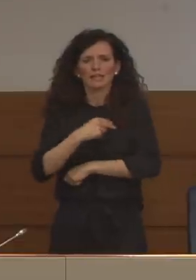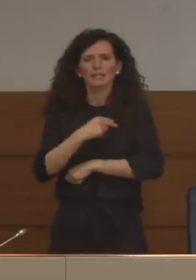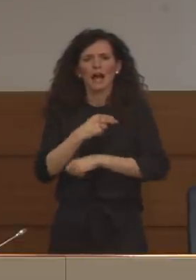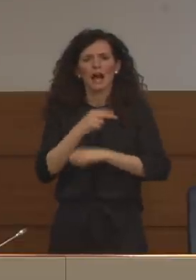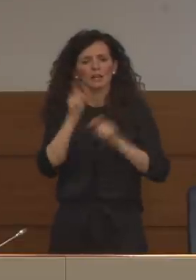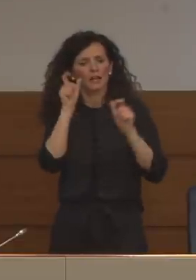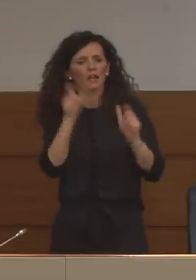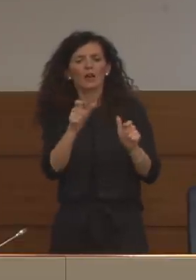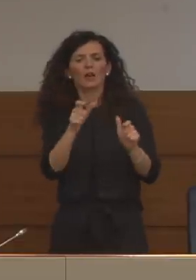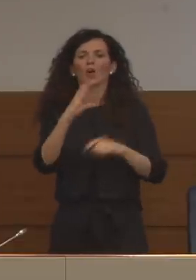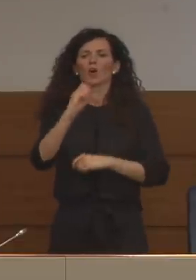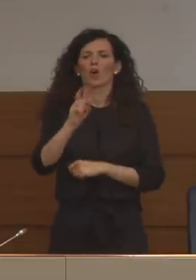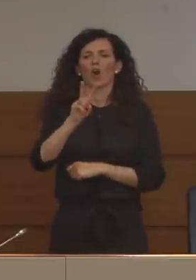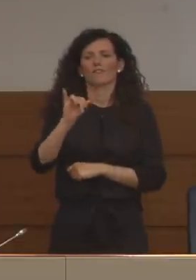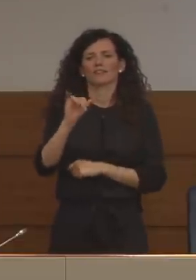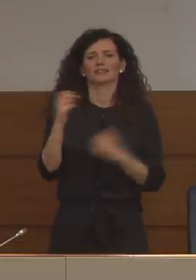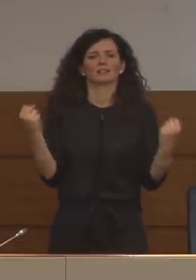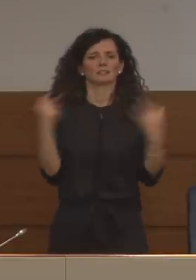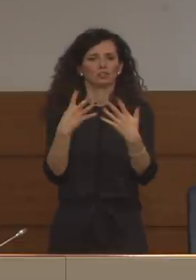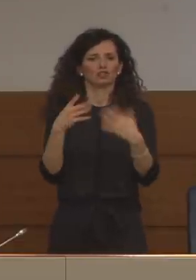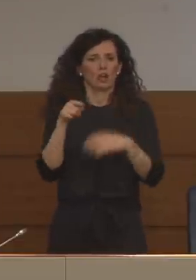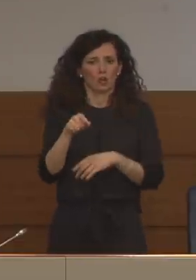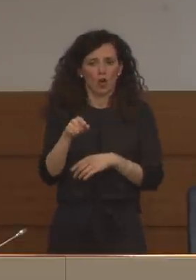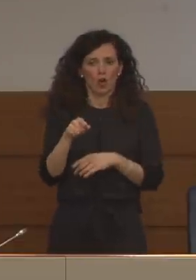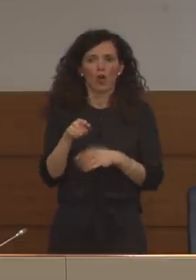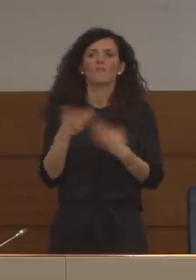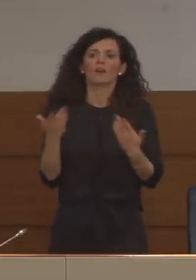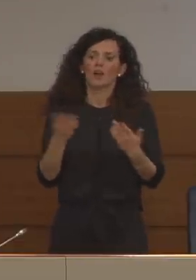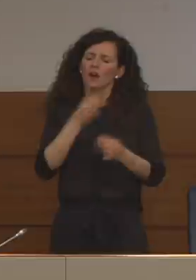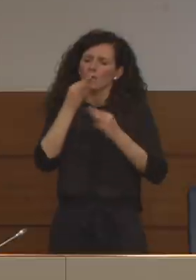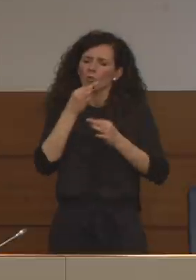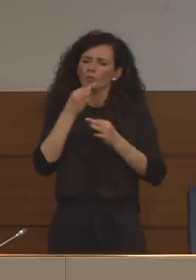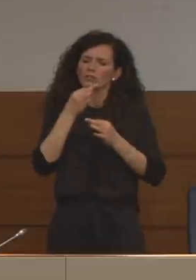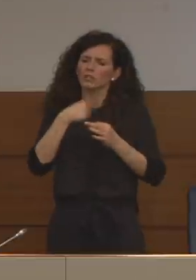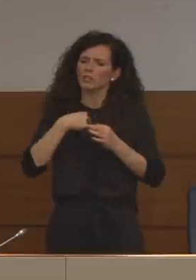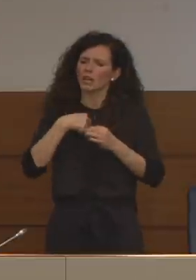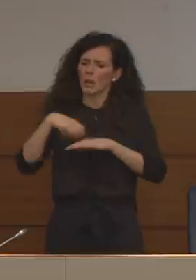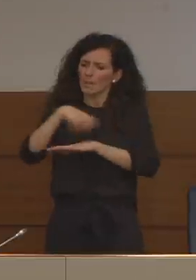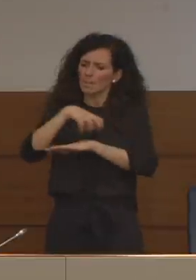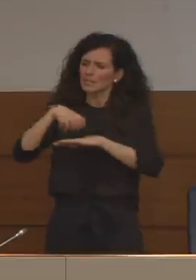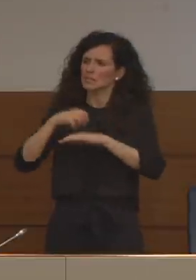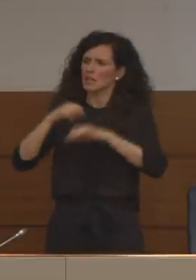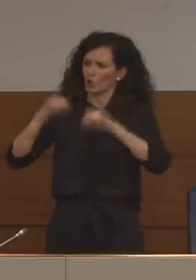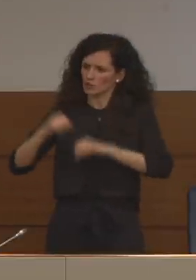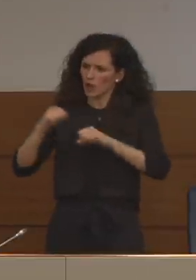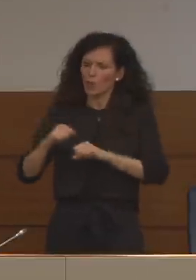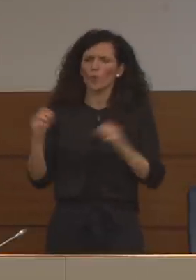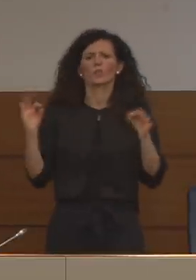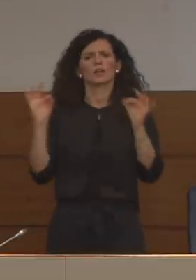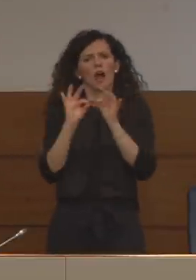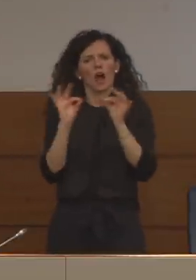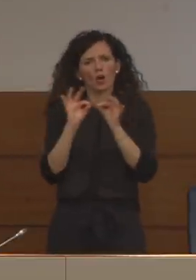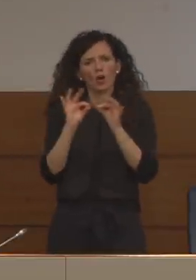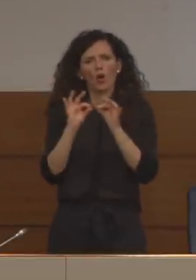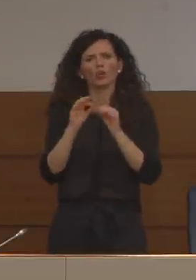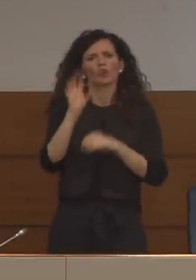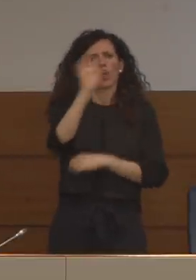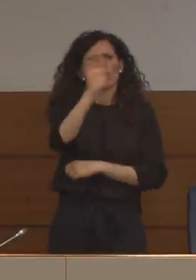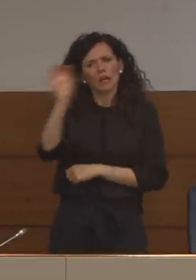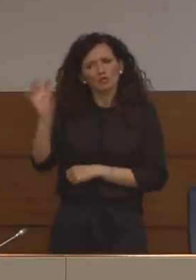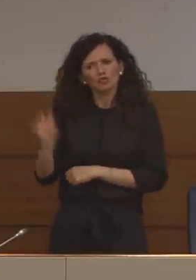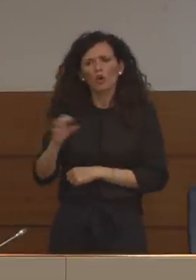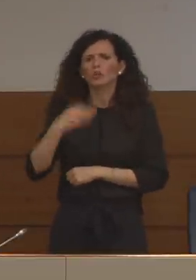copit 19 quindi è un'attività che il ministero della salute in accordo con le regioni